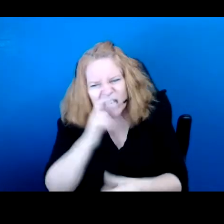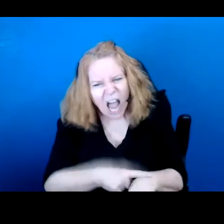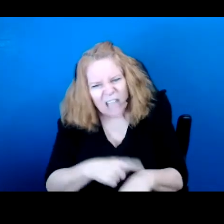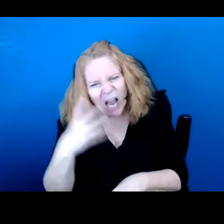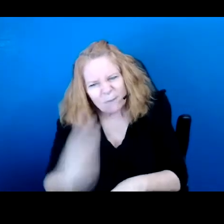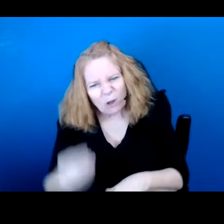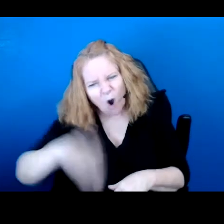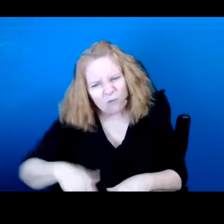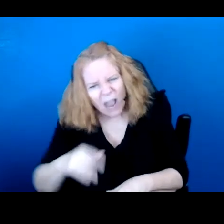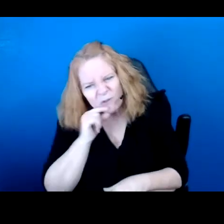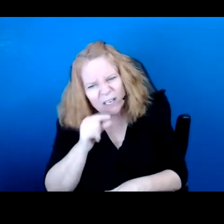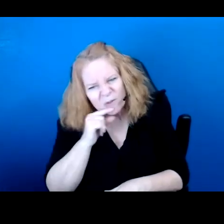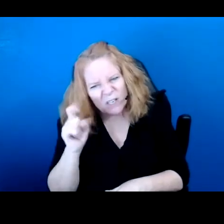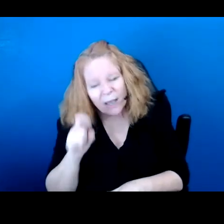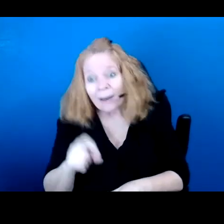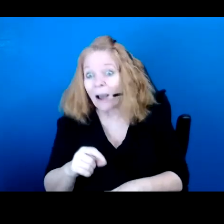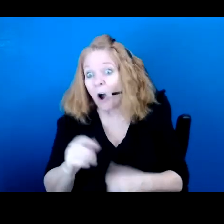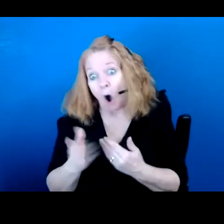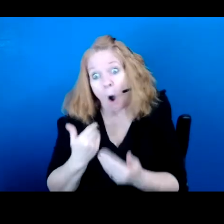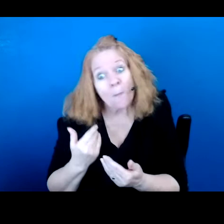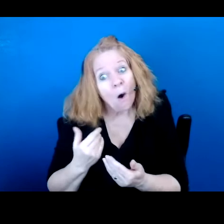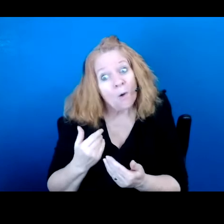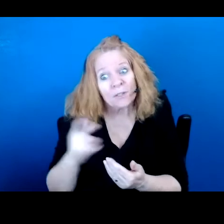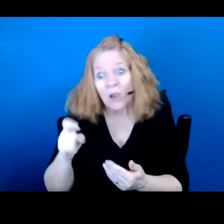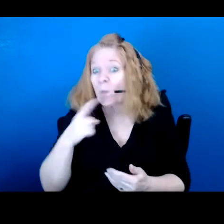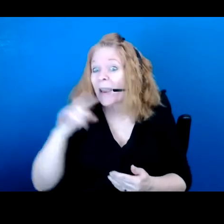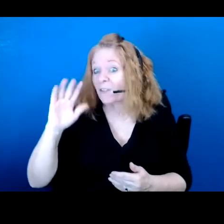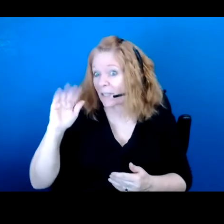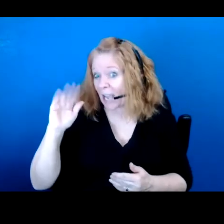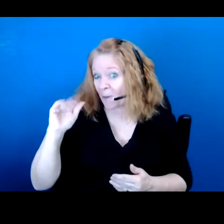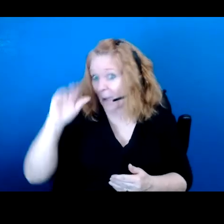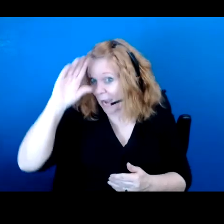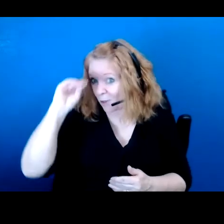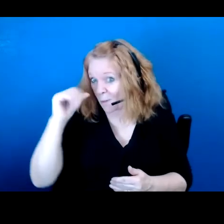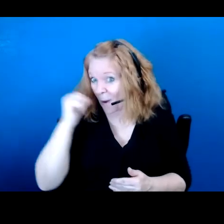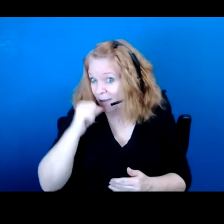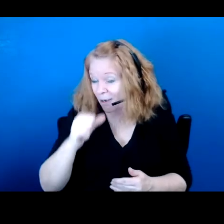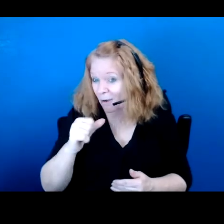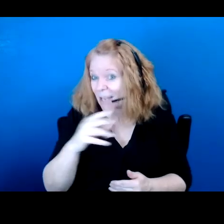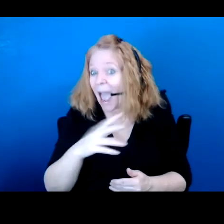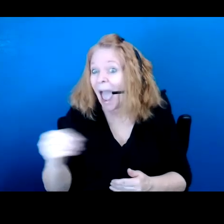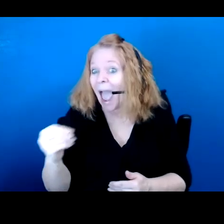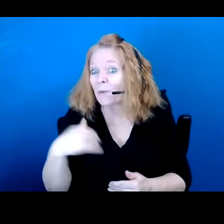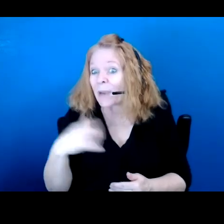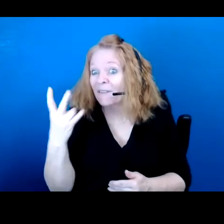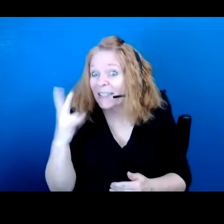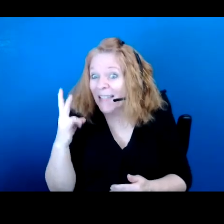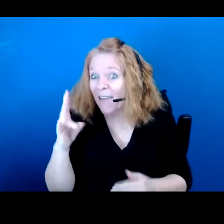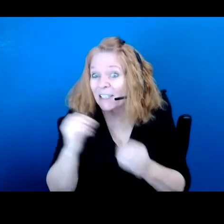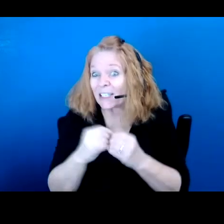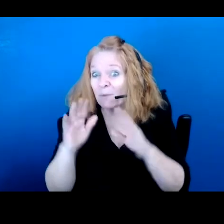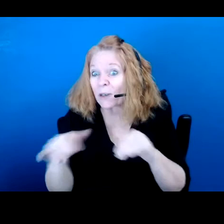la escuela es hora de irnos con el cuervo en pues casi primero necesitamos despedirnos de los niños y las niñas